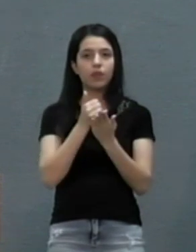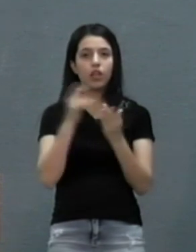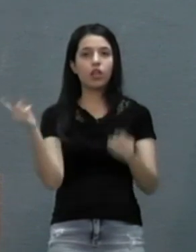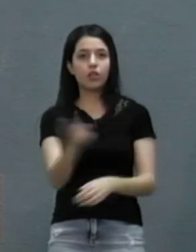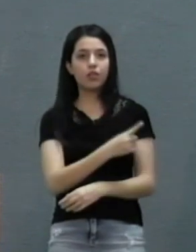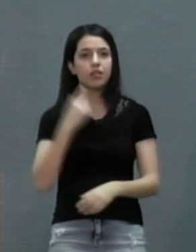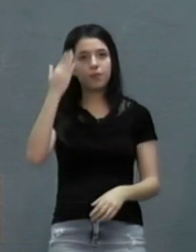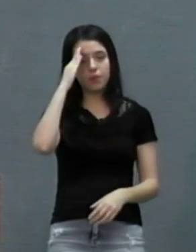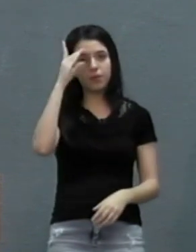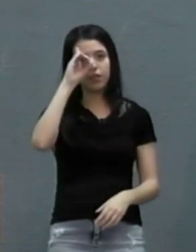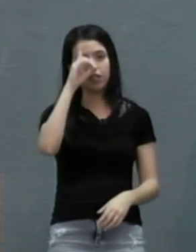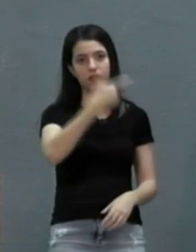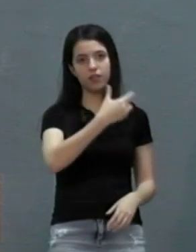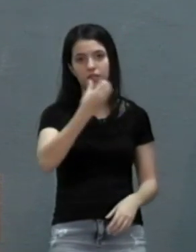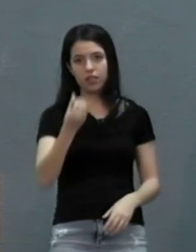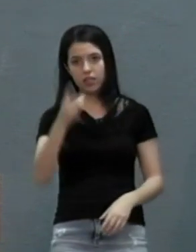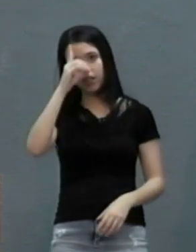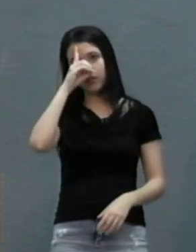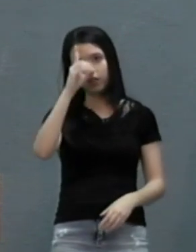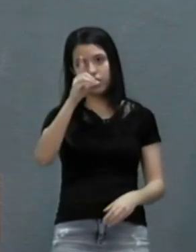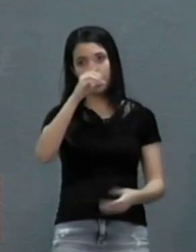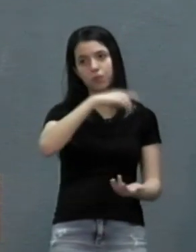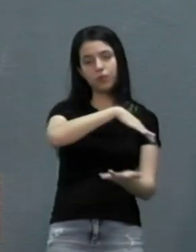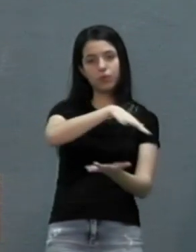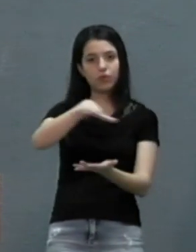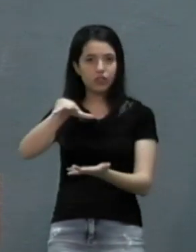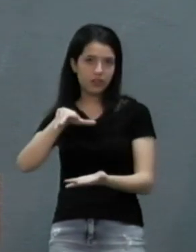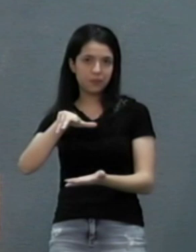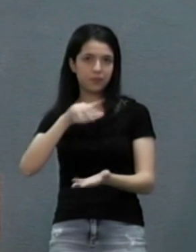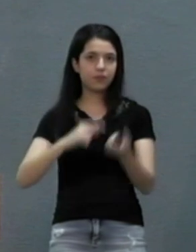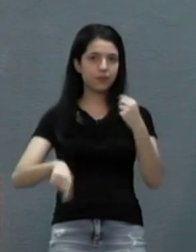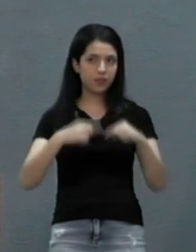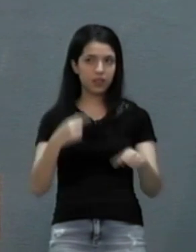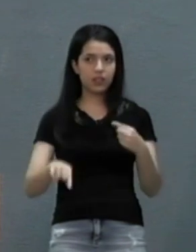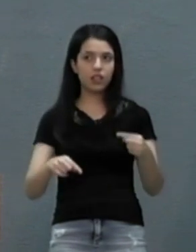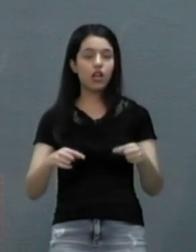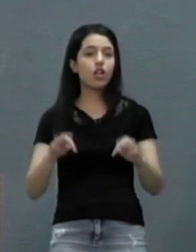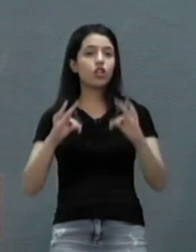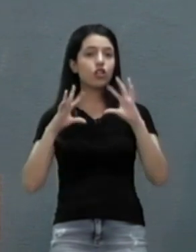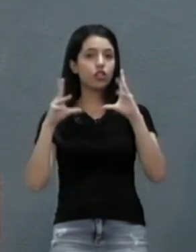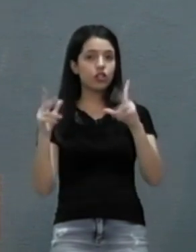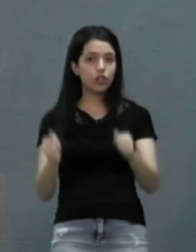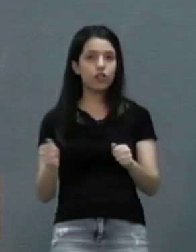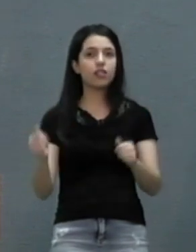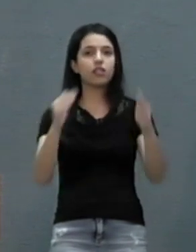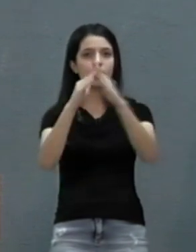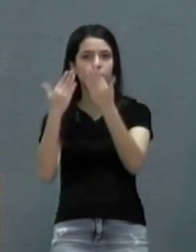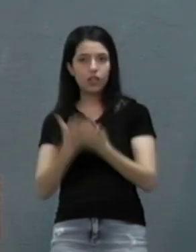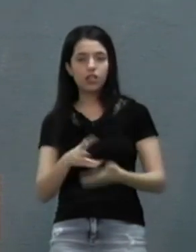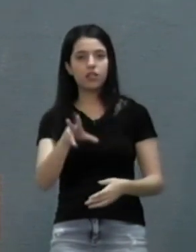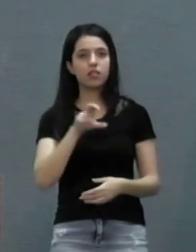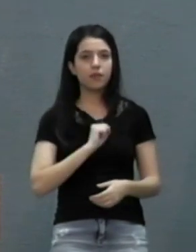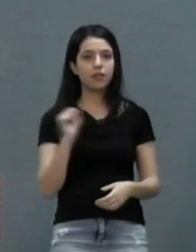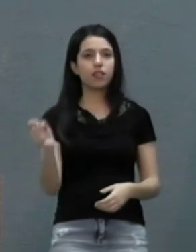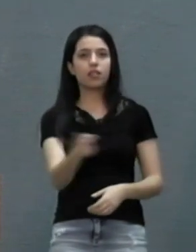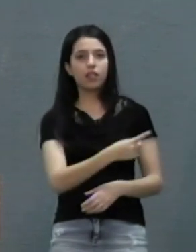todas as escolas com esse tema, mostrando para o nosso jovem que o caminho das drogas não leva a lugar